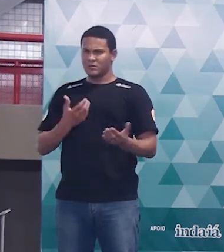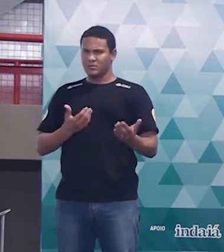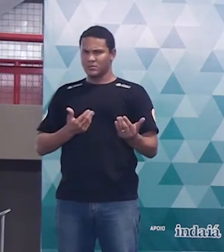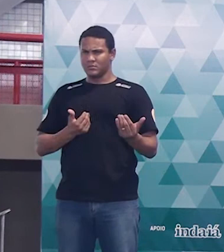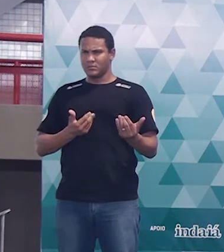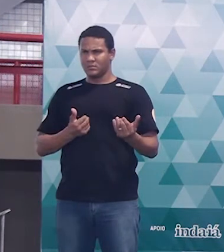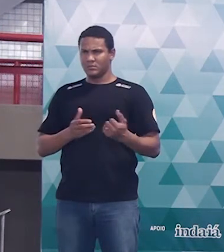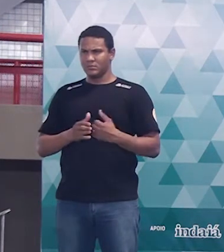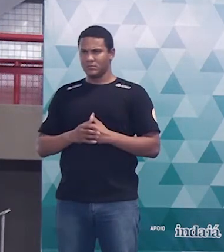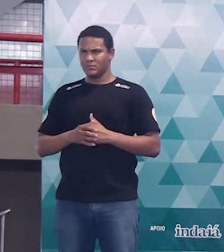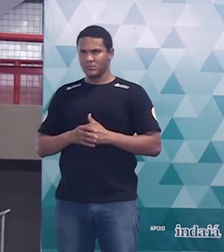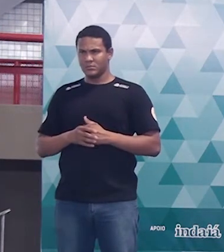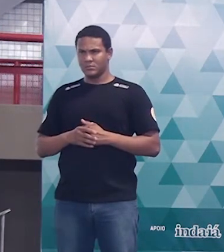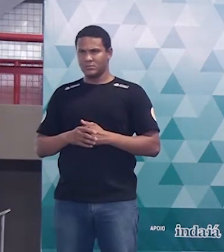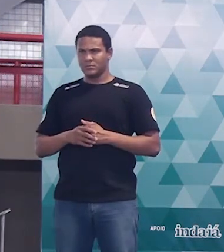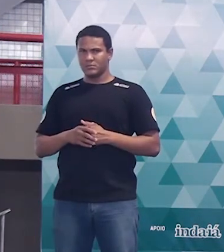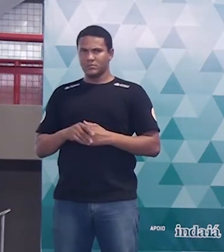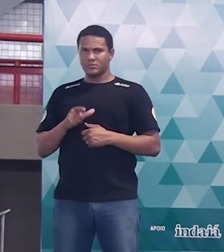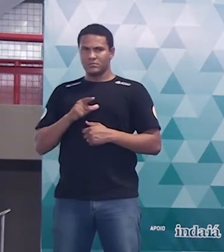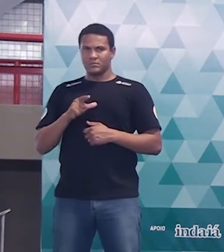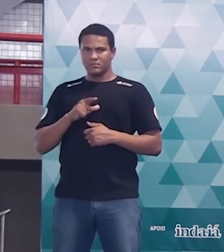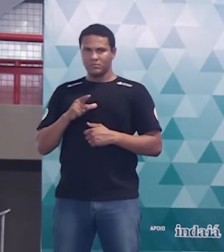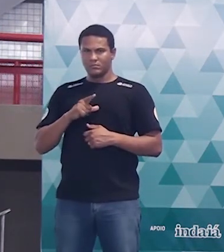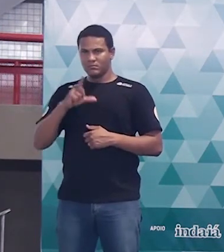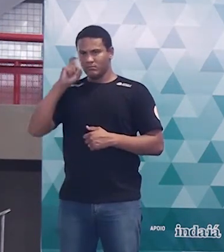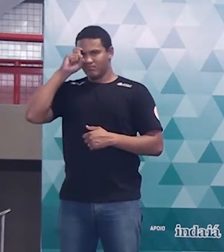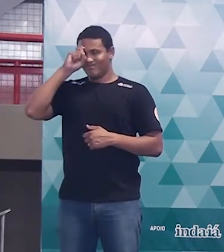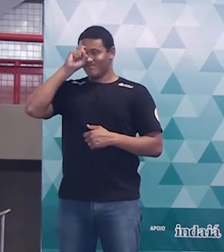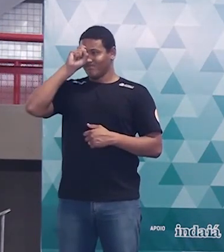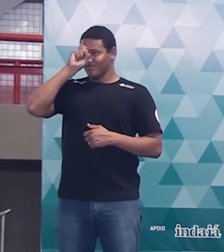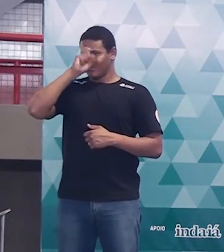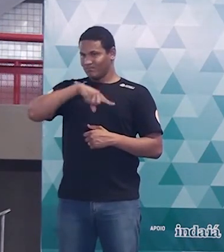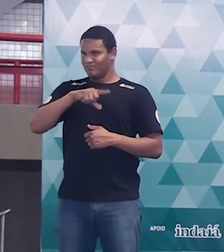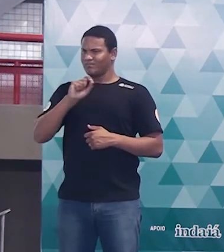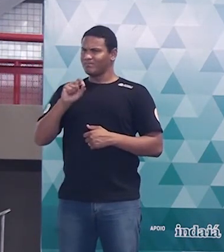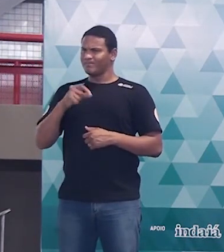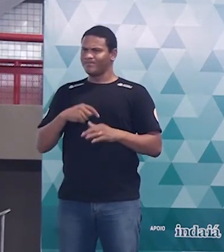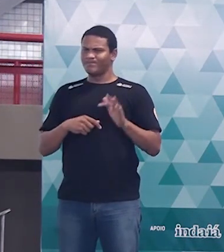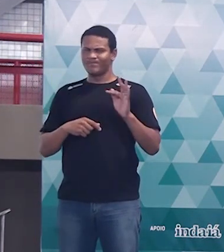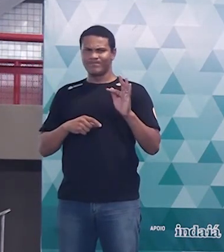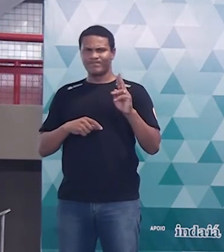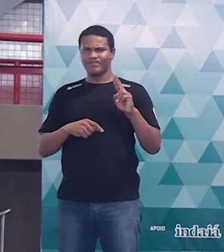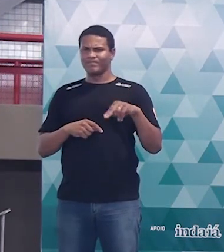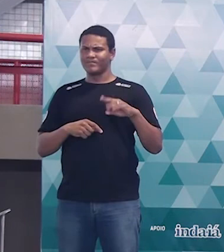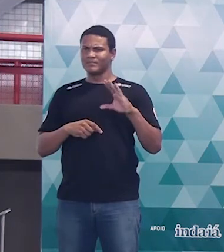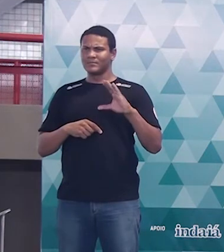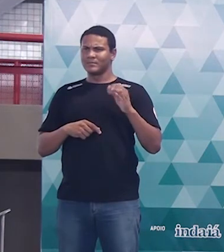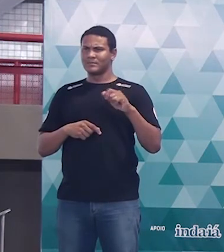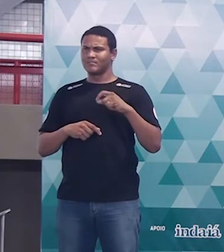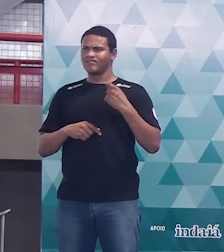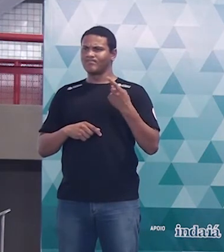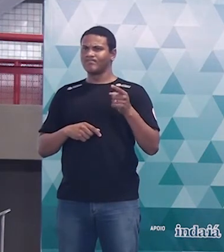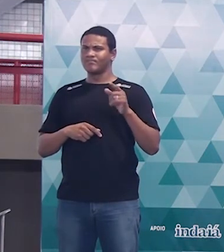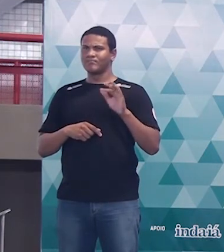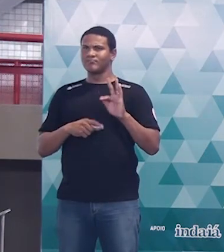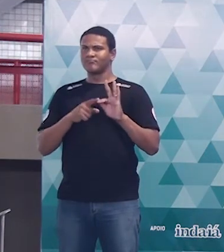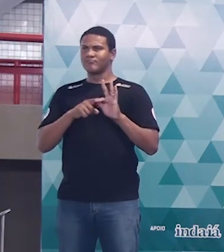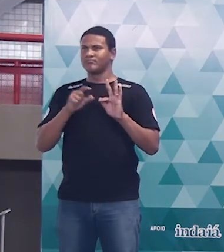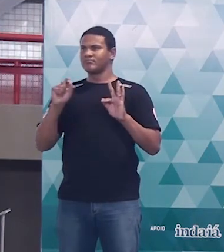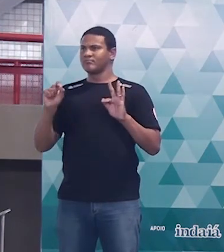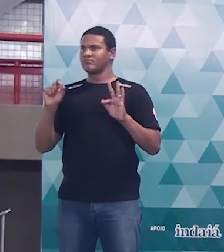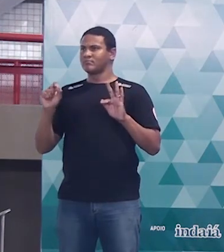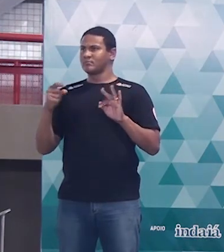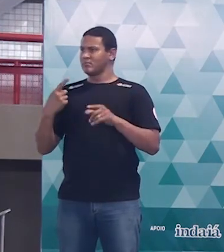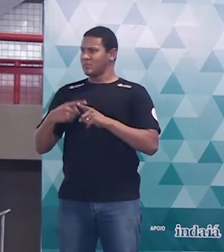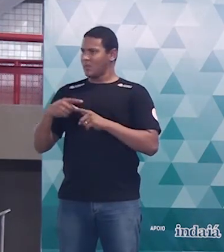young, eu tinha dificuldade de compreender o que diabo era função. Porque a matemática, ela